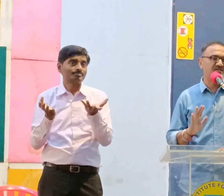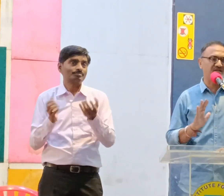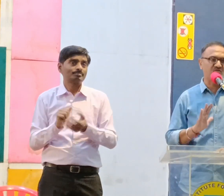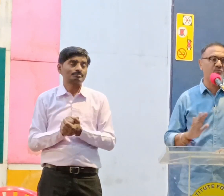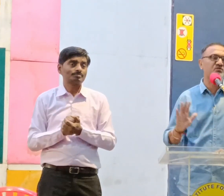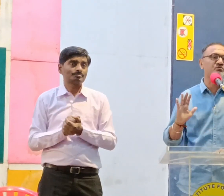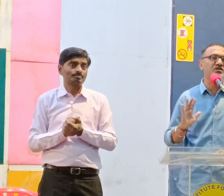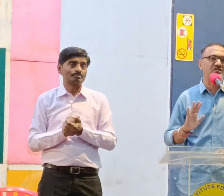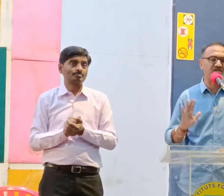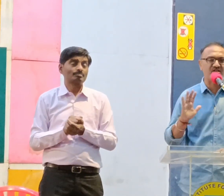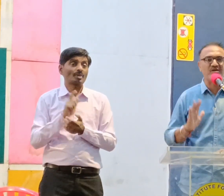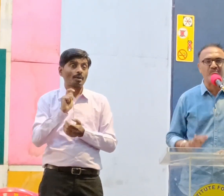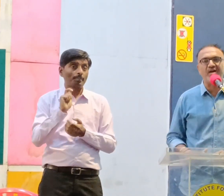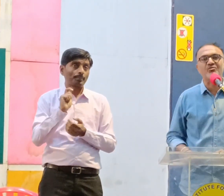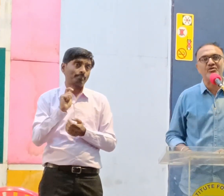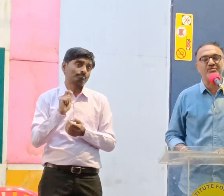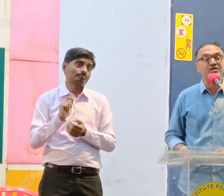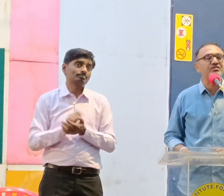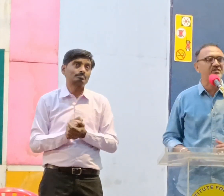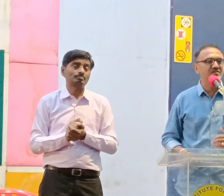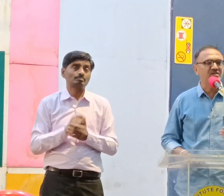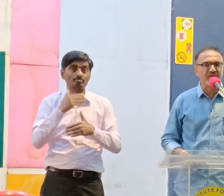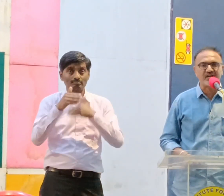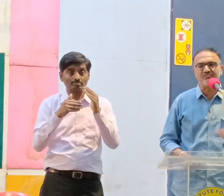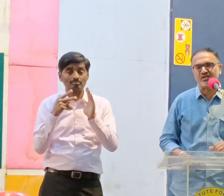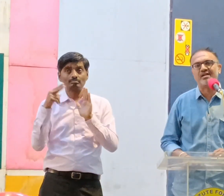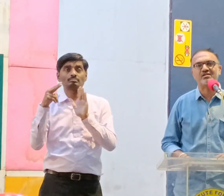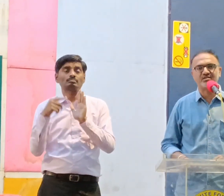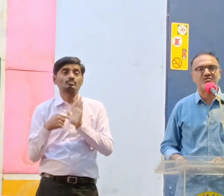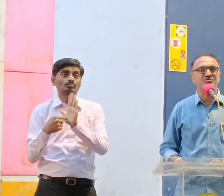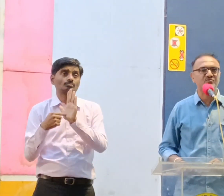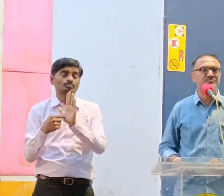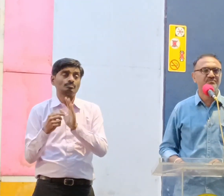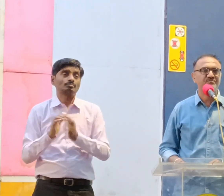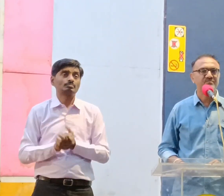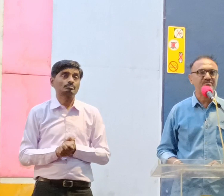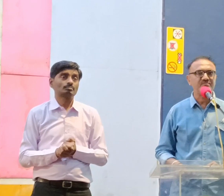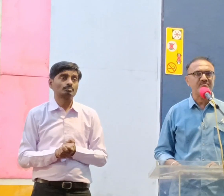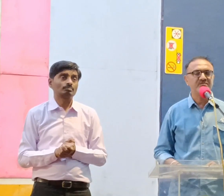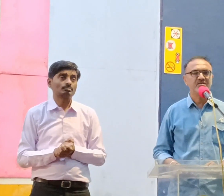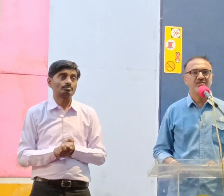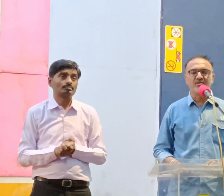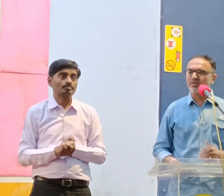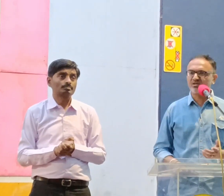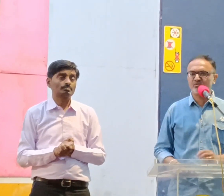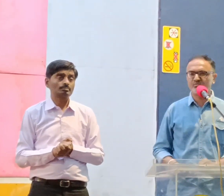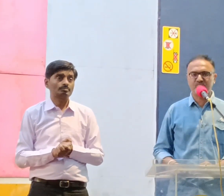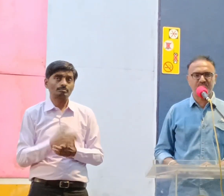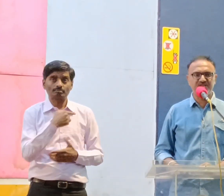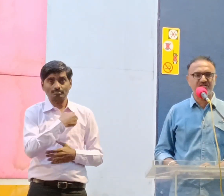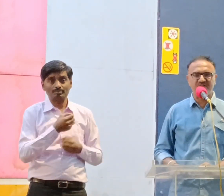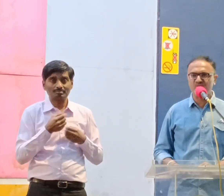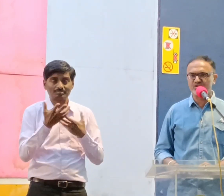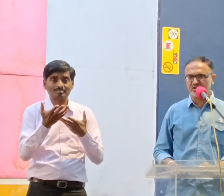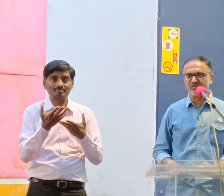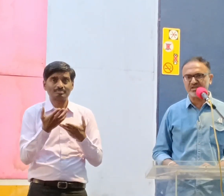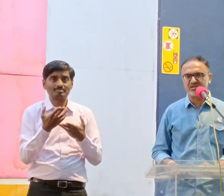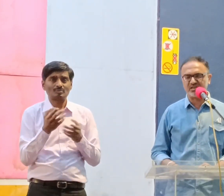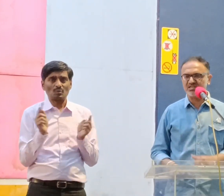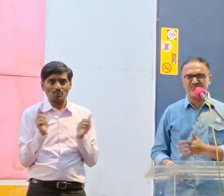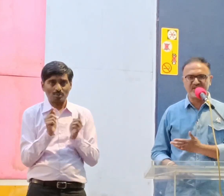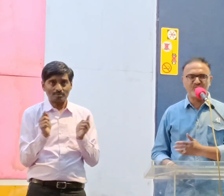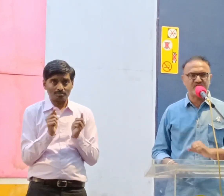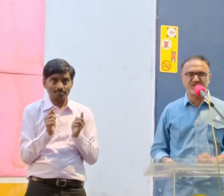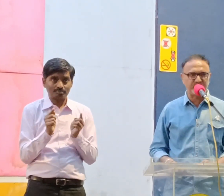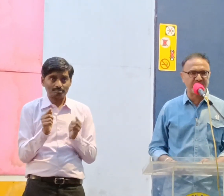રીતે એ ખૂબ સુંદર રીતે તમારા બાળકોની પ્રગતિ તમે આગળ વધારતા જાઓ છો. મારે તો બે ચાર વાતો જ કરવાની